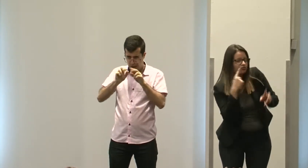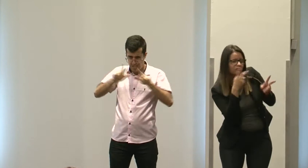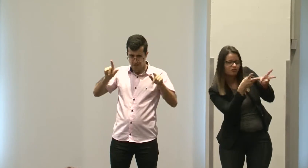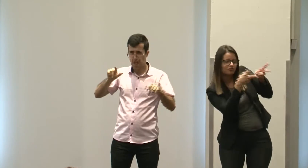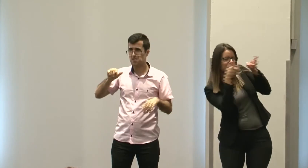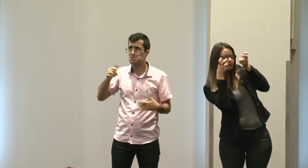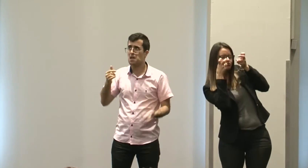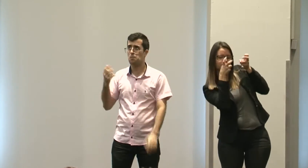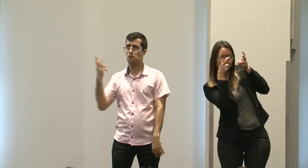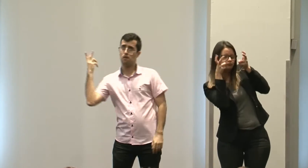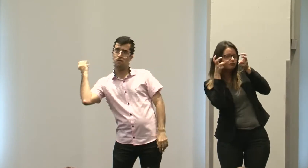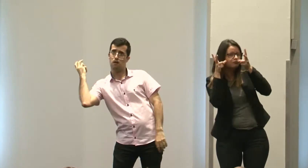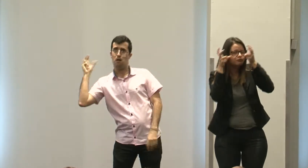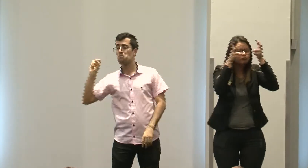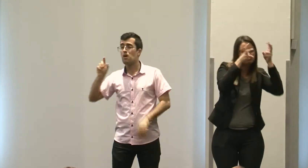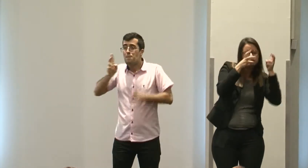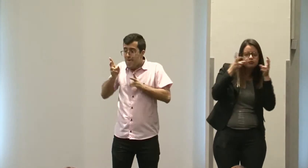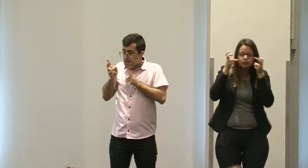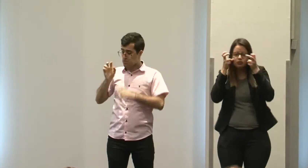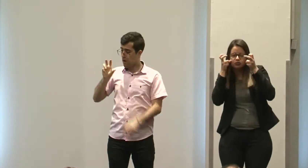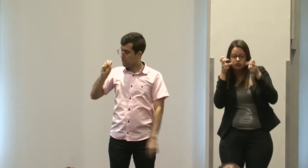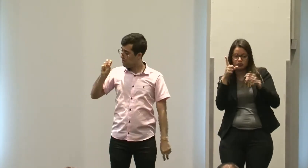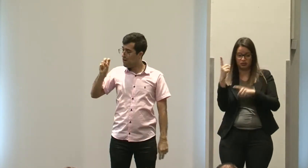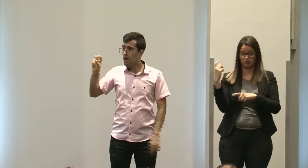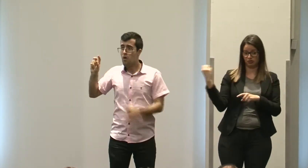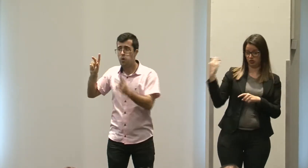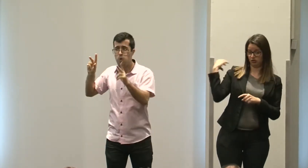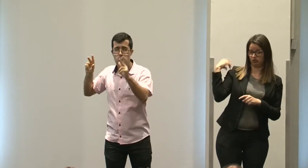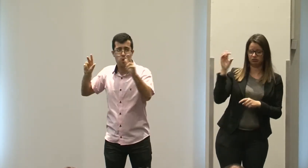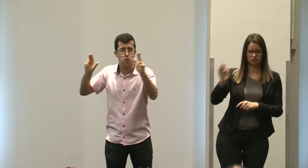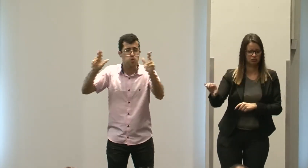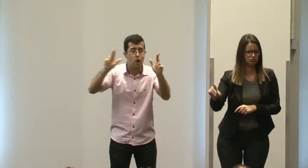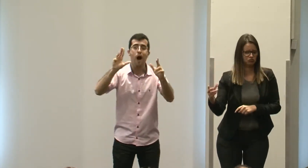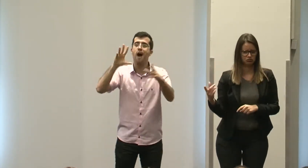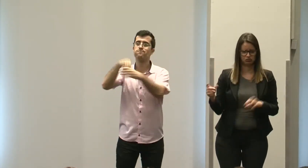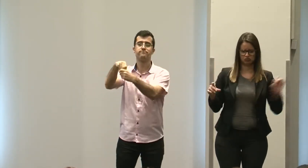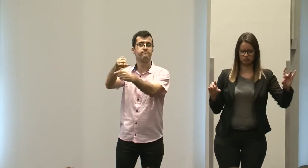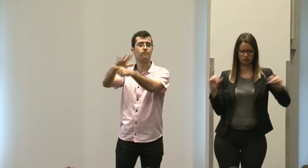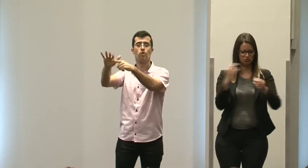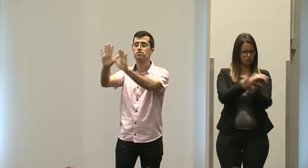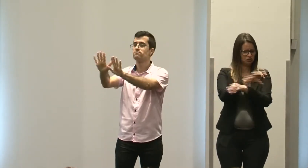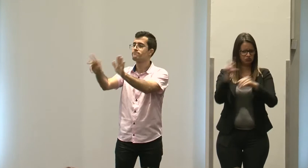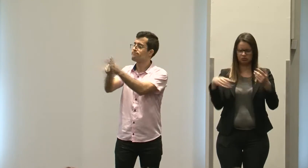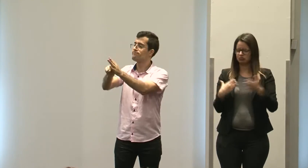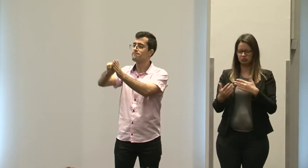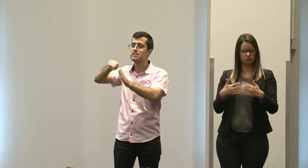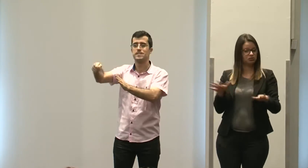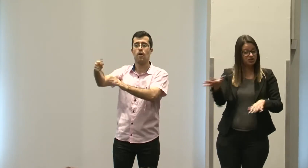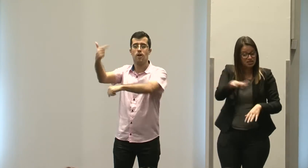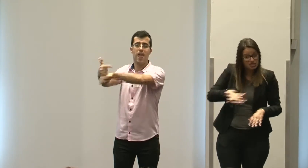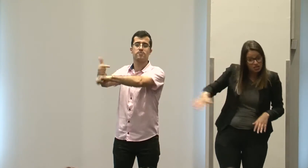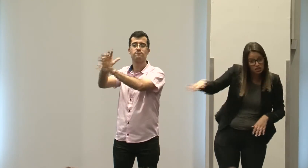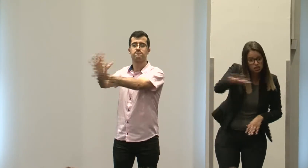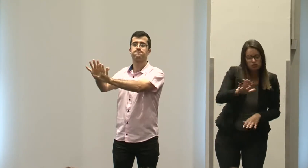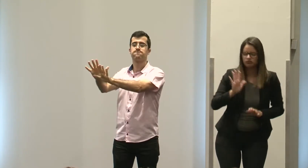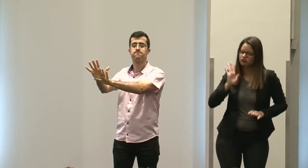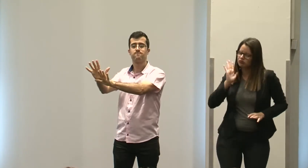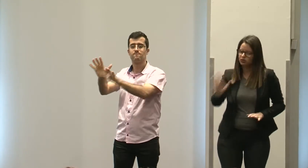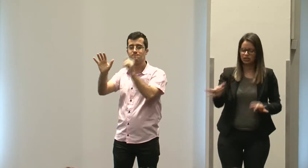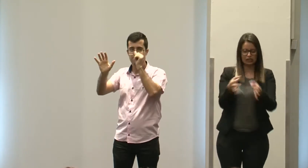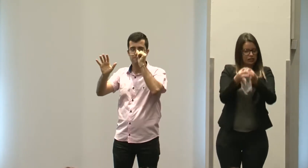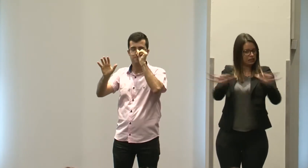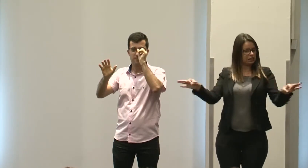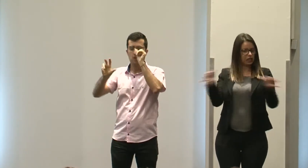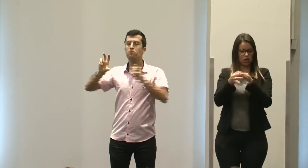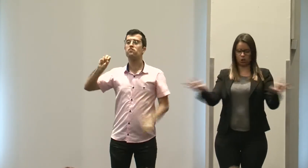V-O-V-O, mas ela entende que tem esse sinal datilológico. Ela entende que a configuração de mãos é